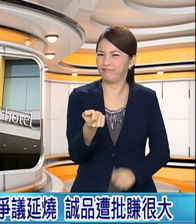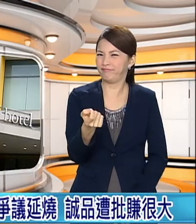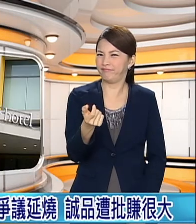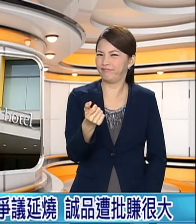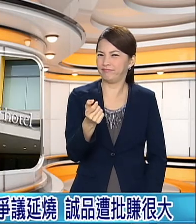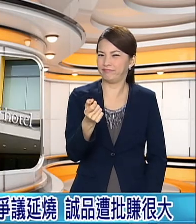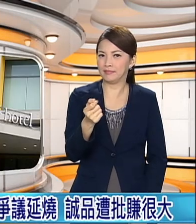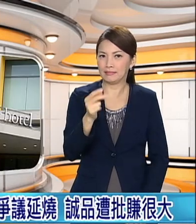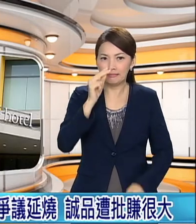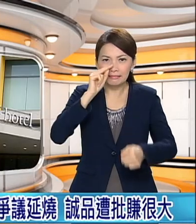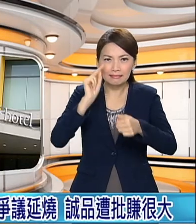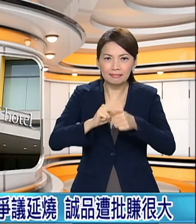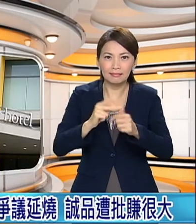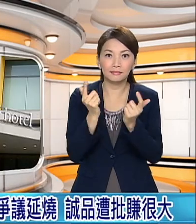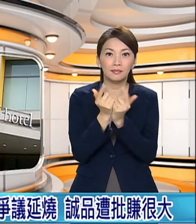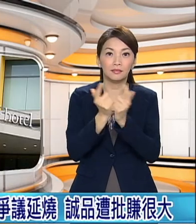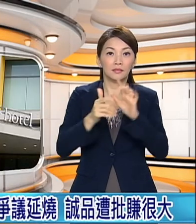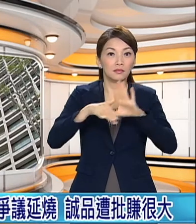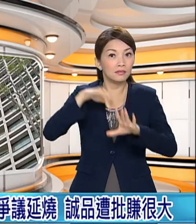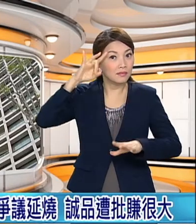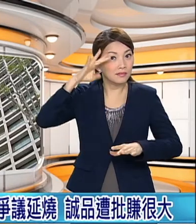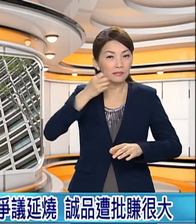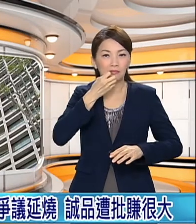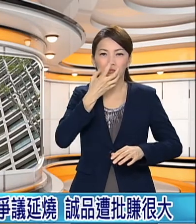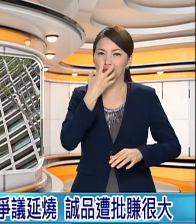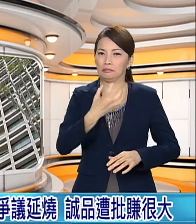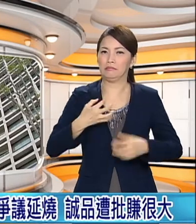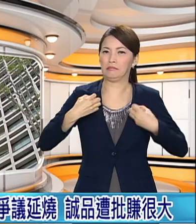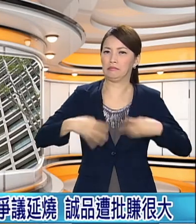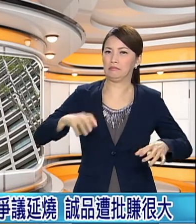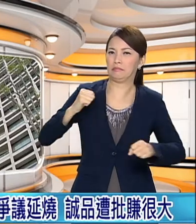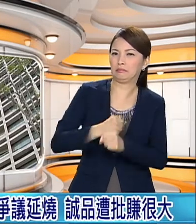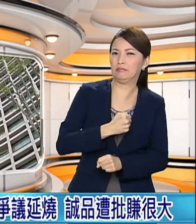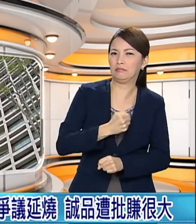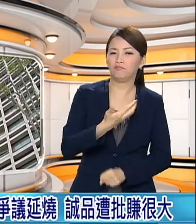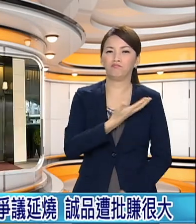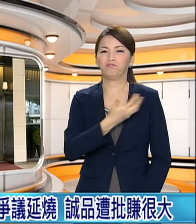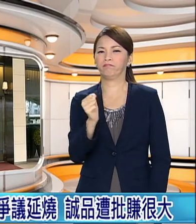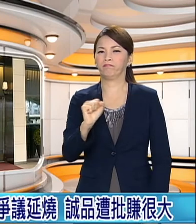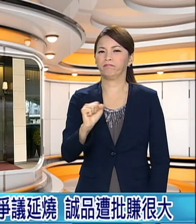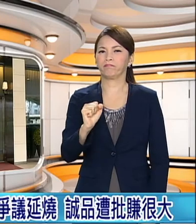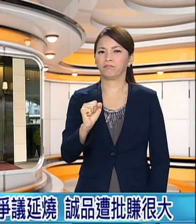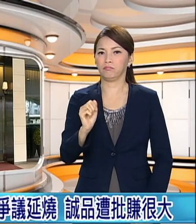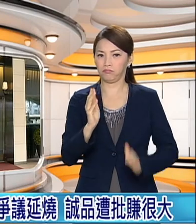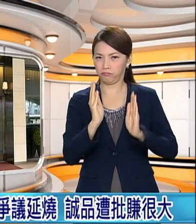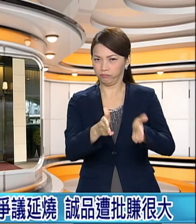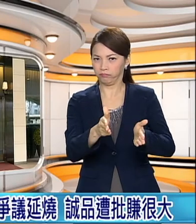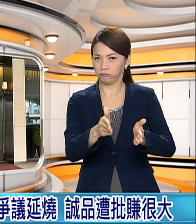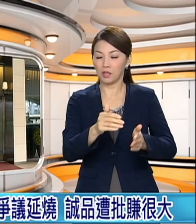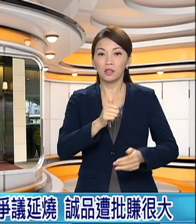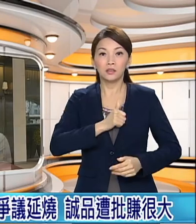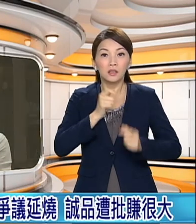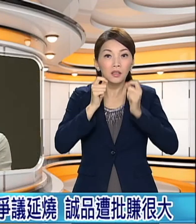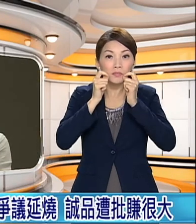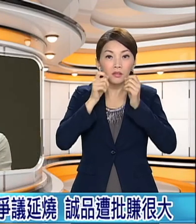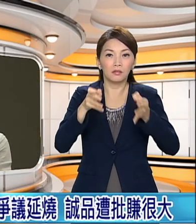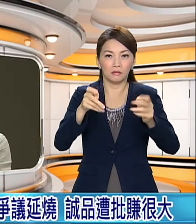低。台北文创不堪亏损，向成品提出了解约。而昨